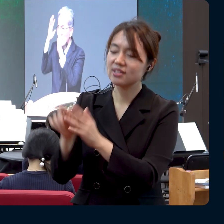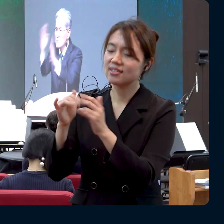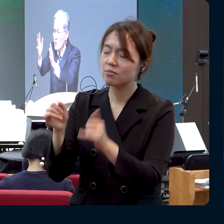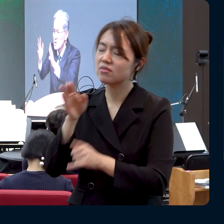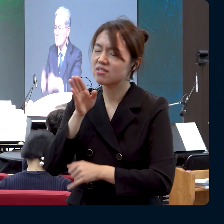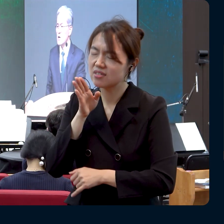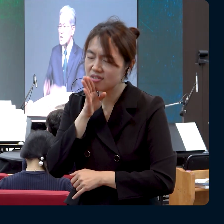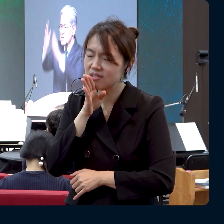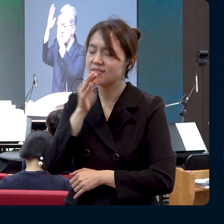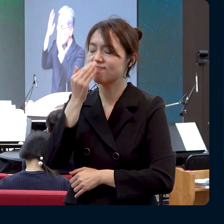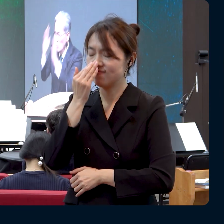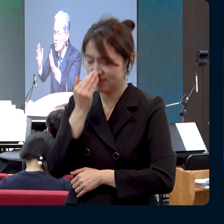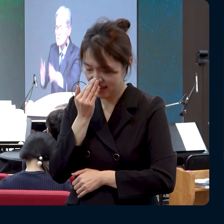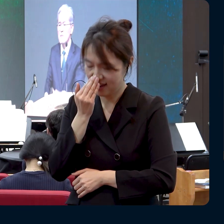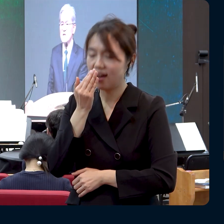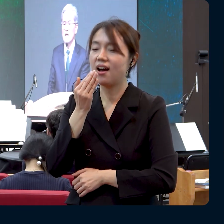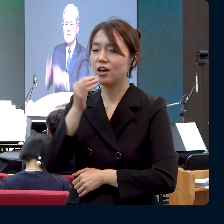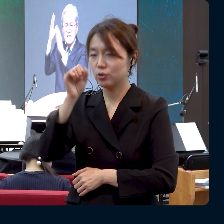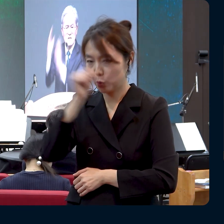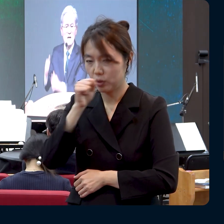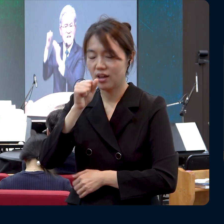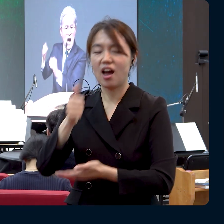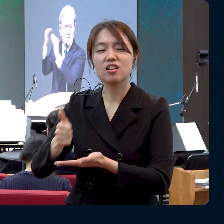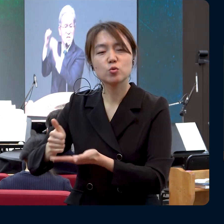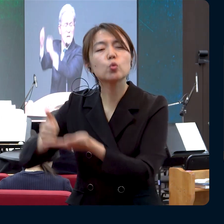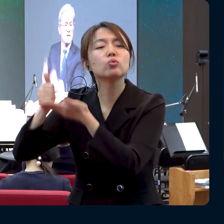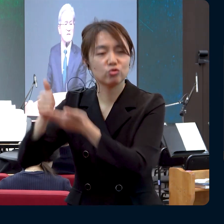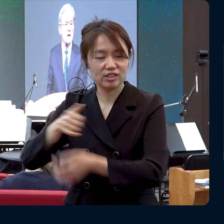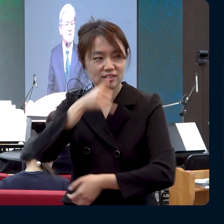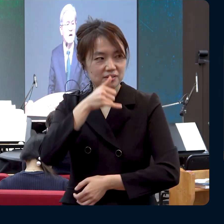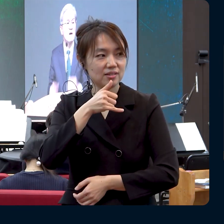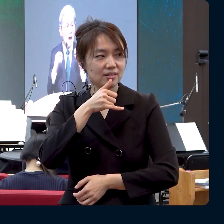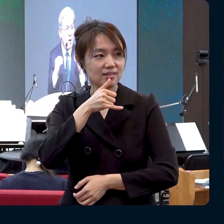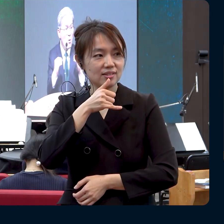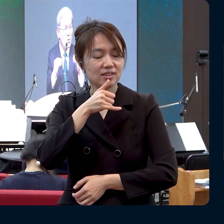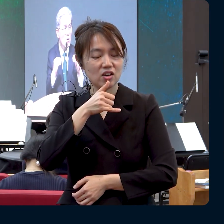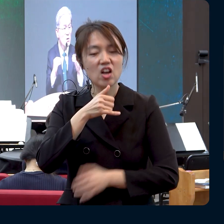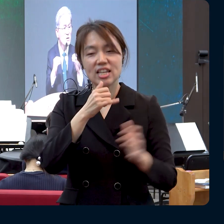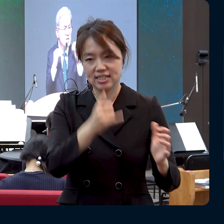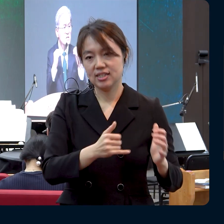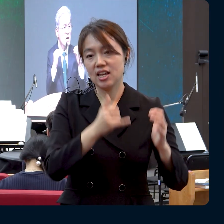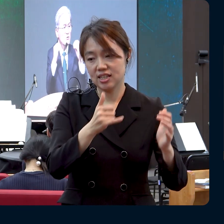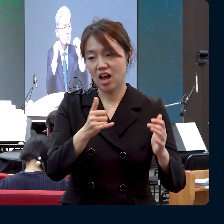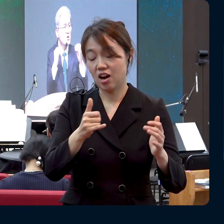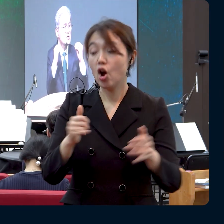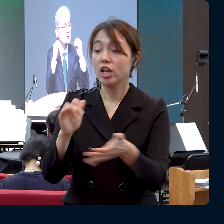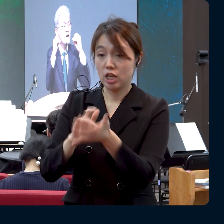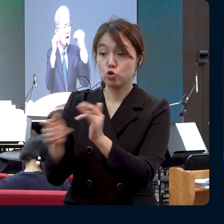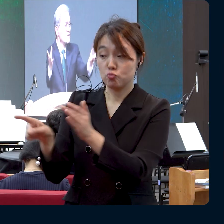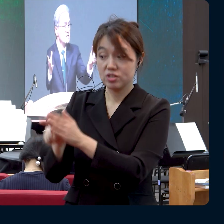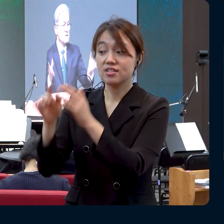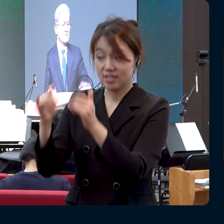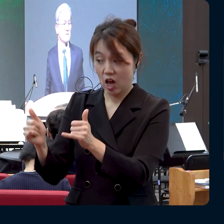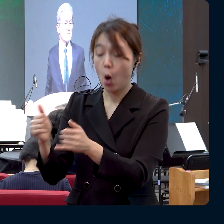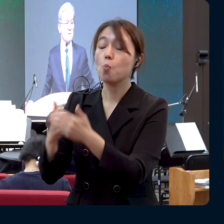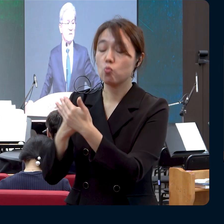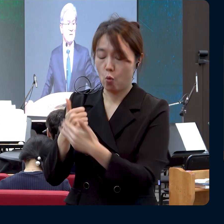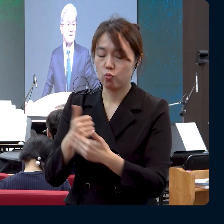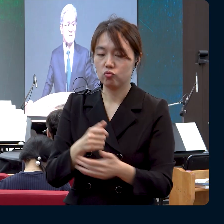진짜 아름다운 사람들이다, 진짜 존귀한 사람들이다, 이 세상을 가치 있게 만든 사람이다 라고 칭찬과 명성을